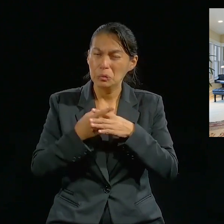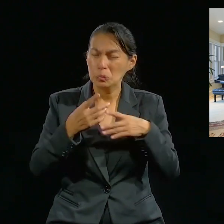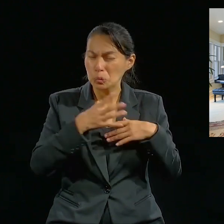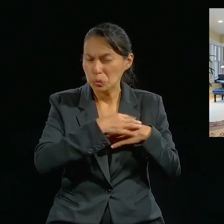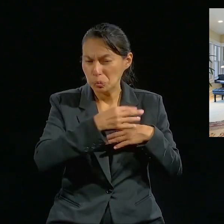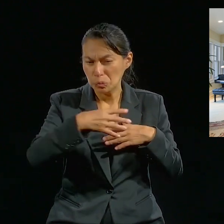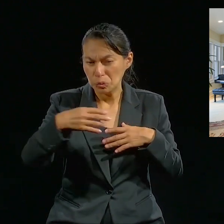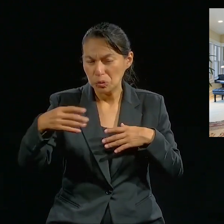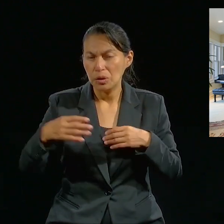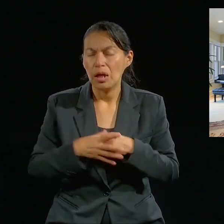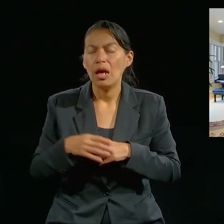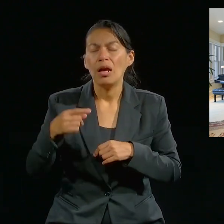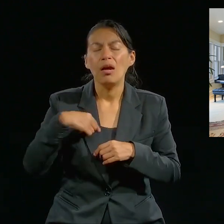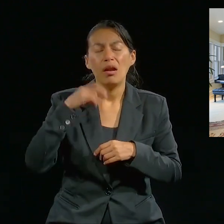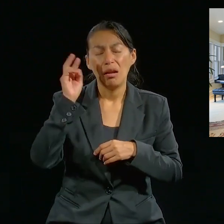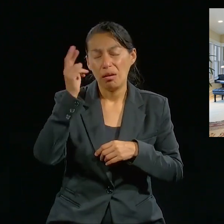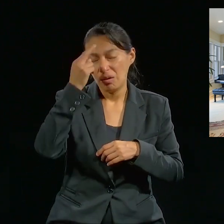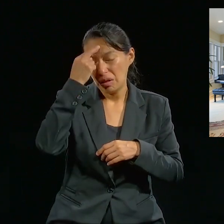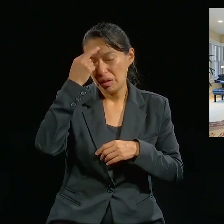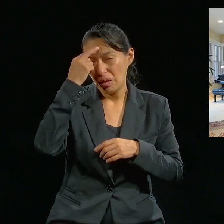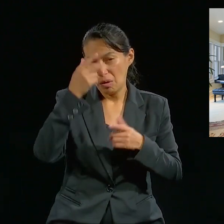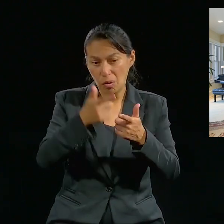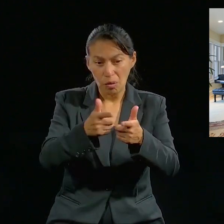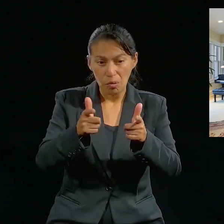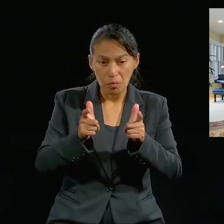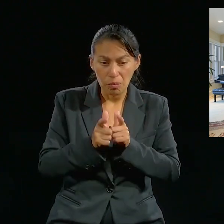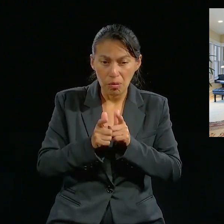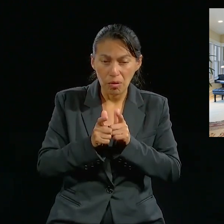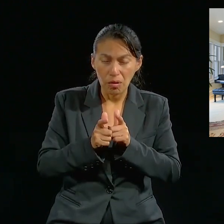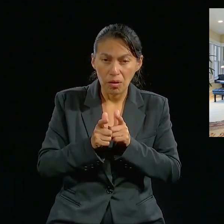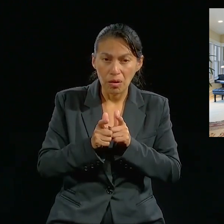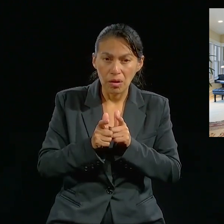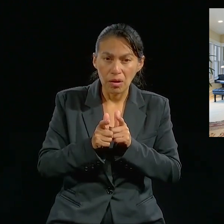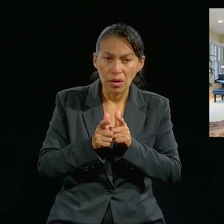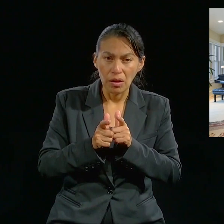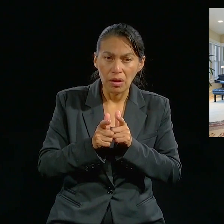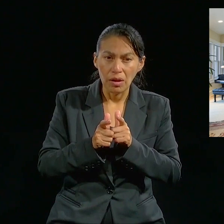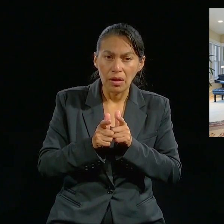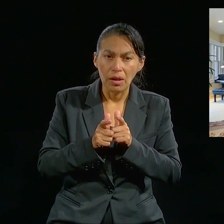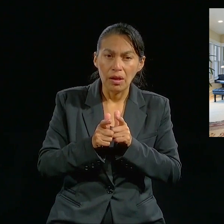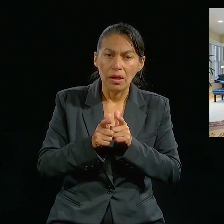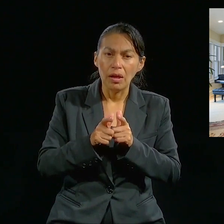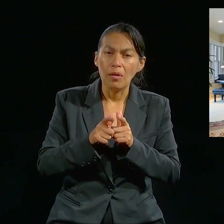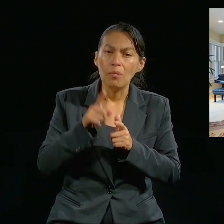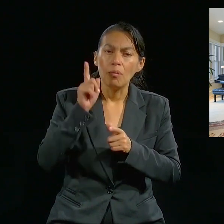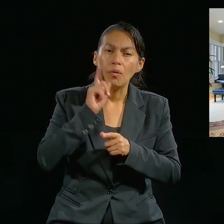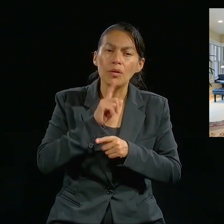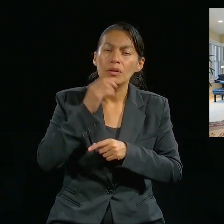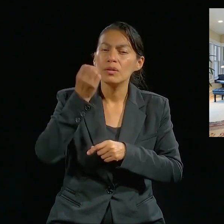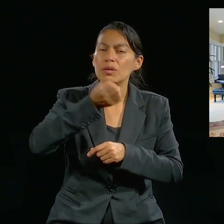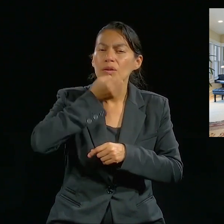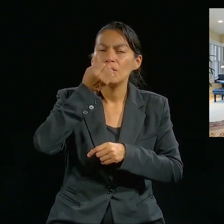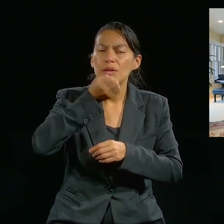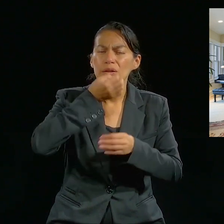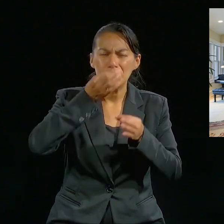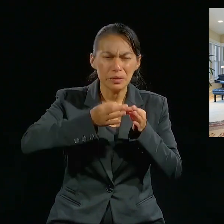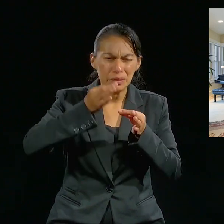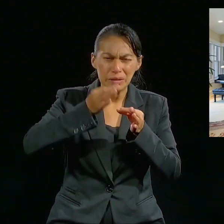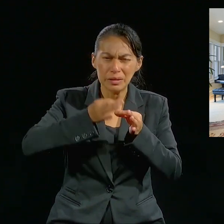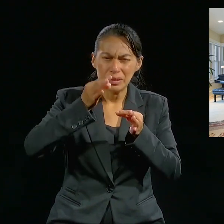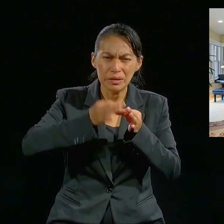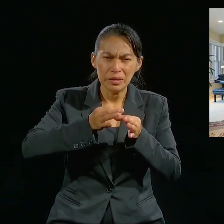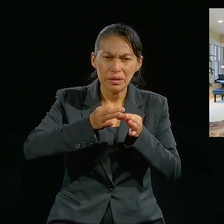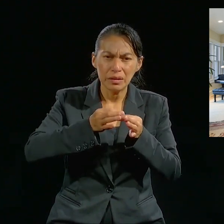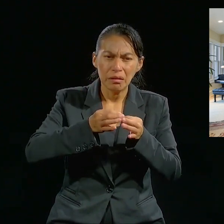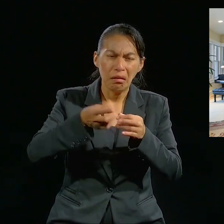recuerdo que en el grupo de guerreras de oración de la universidad, casi todos los